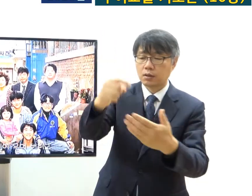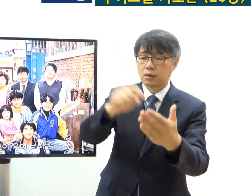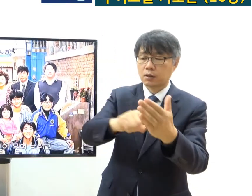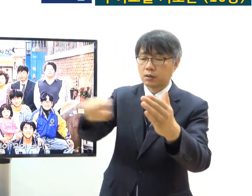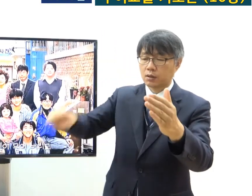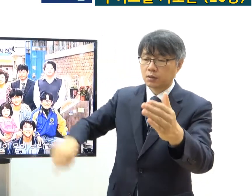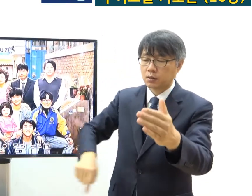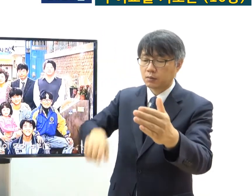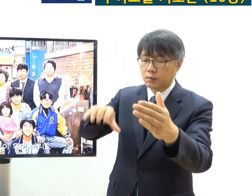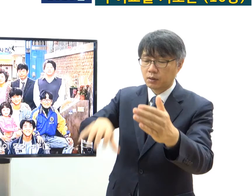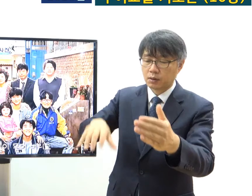그대 가슴